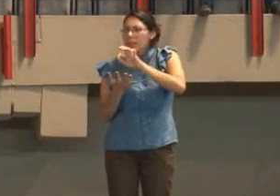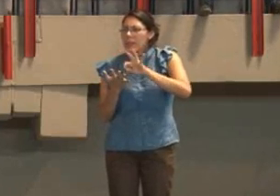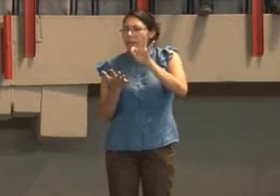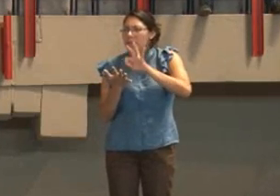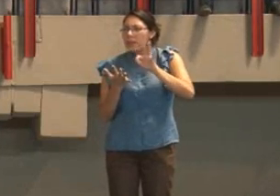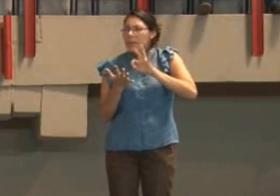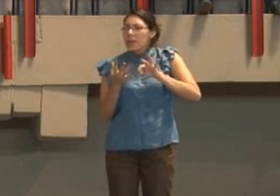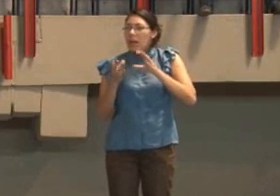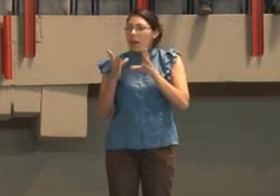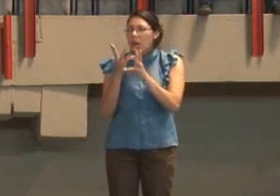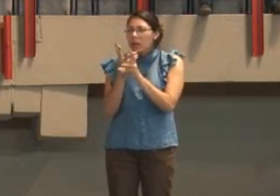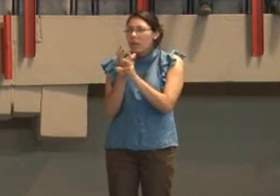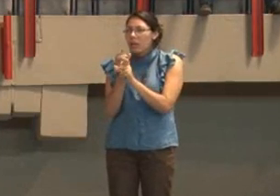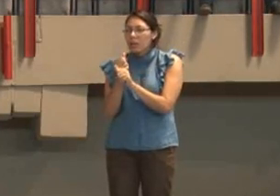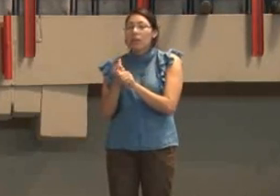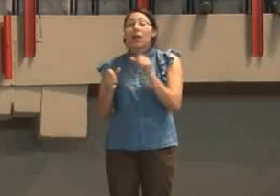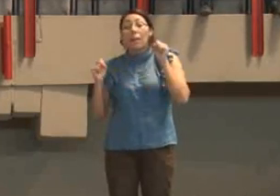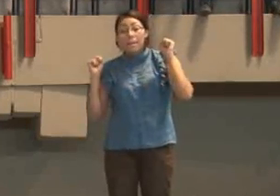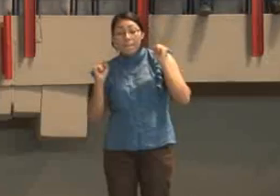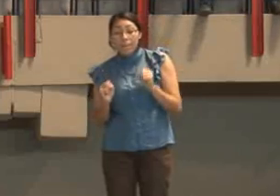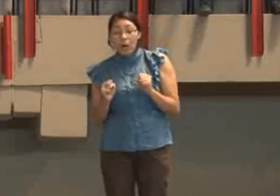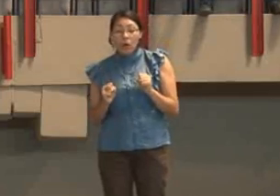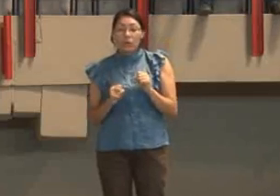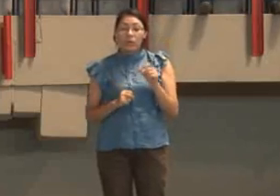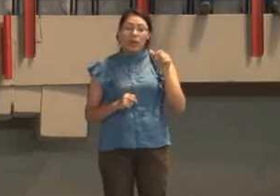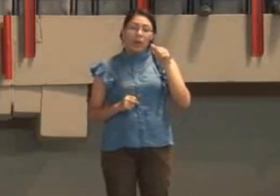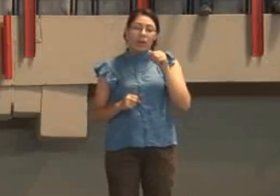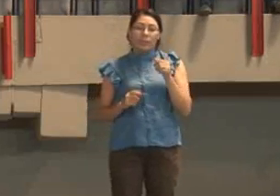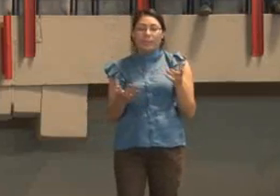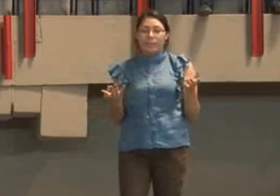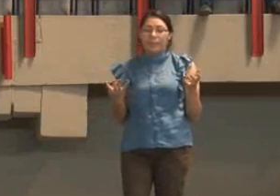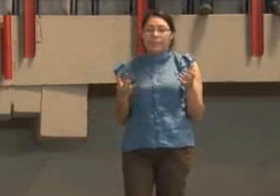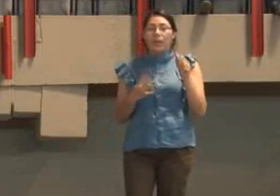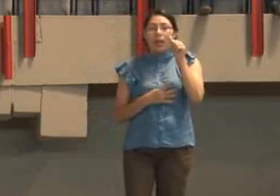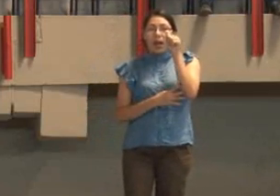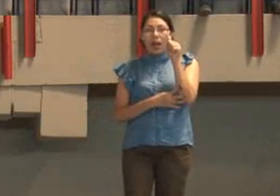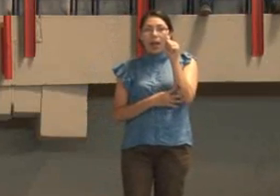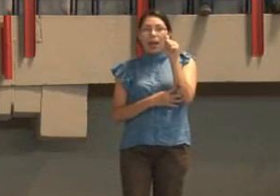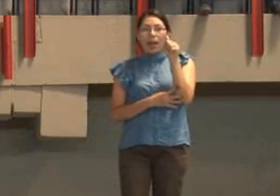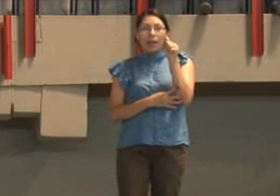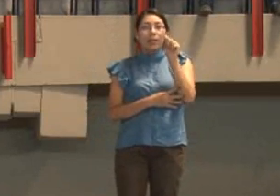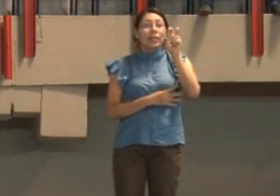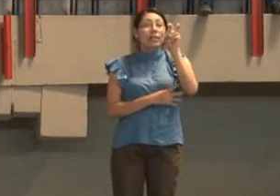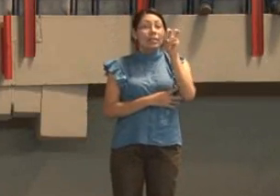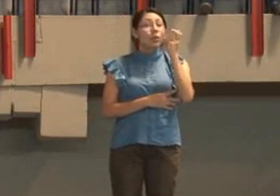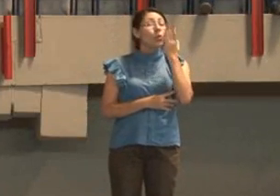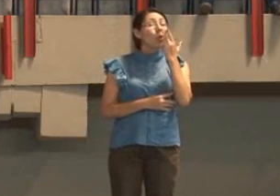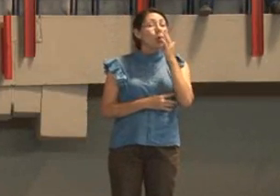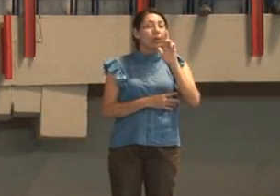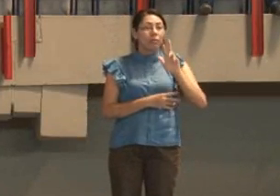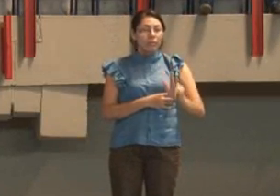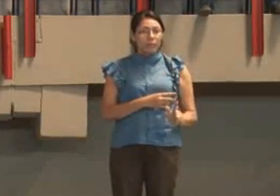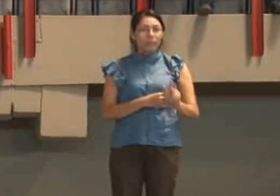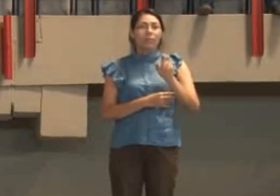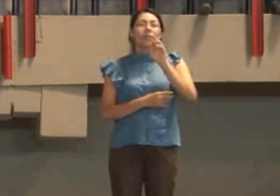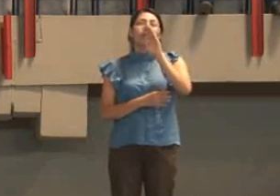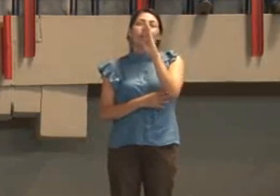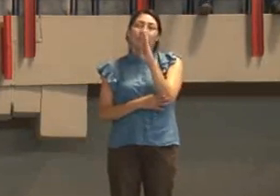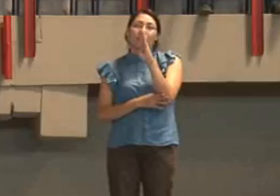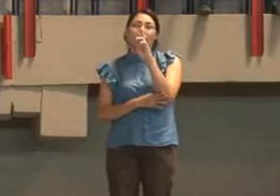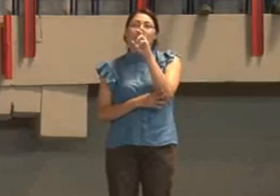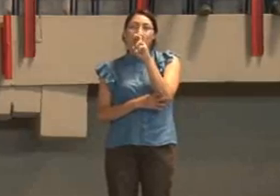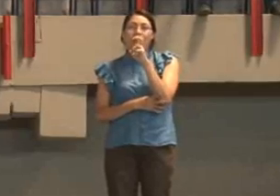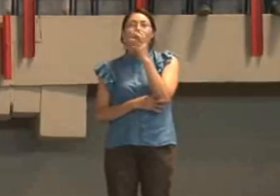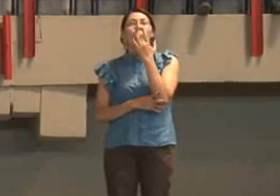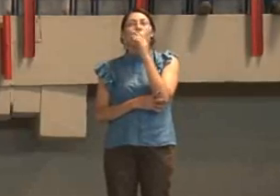modelo A pode vir em 5 cores diferentes. Vou dizer que o modelo B pode vir em 5 cores diferentes. E vou dizer